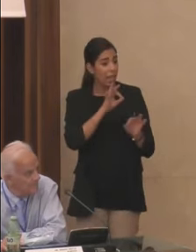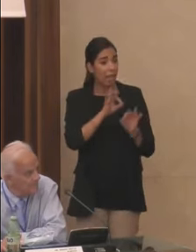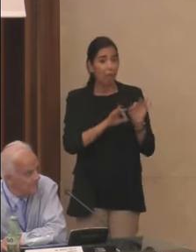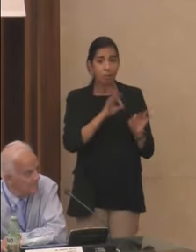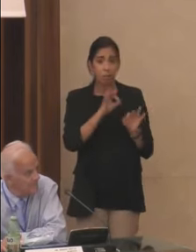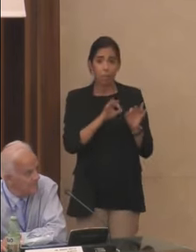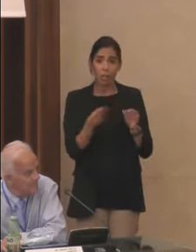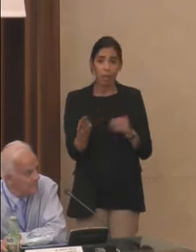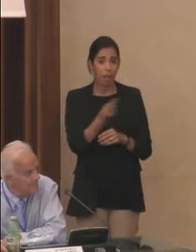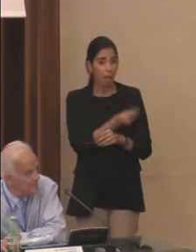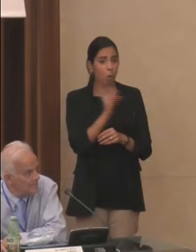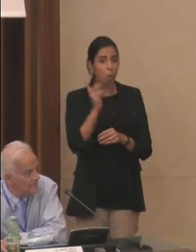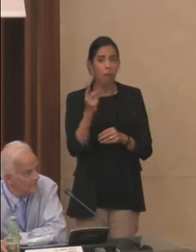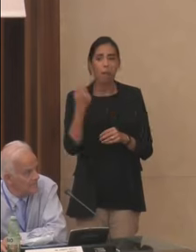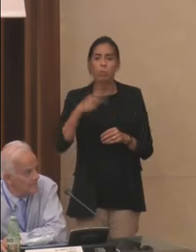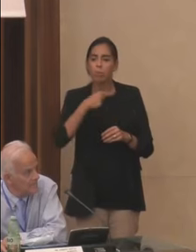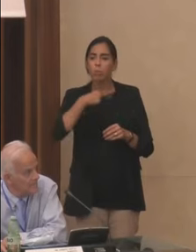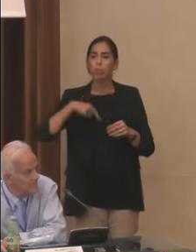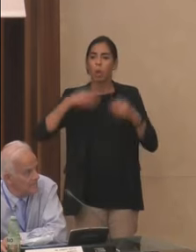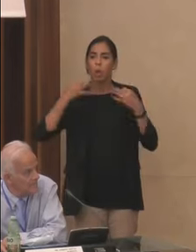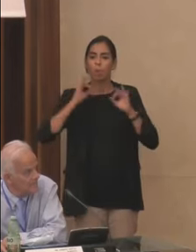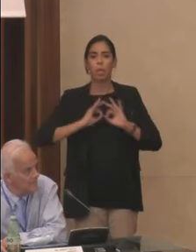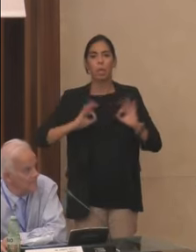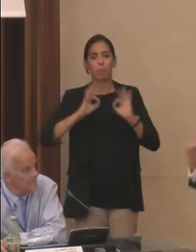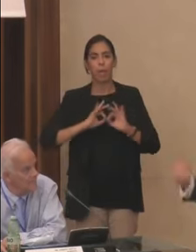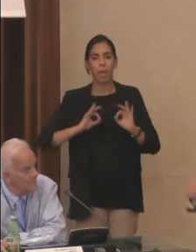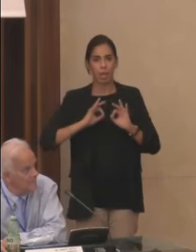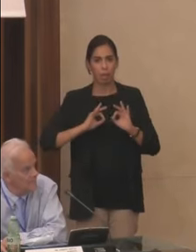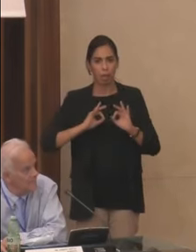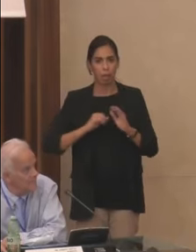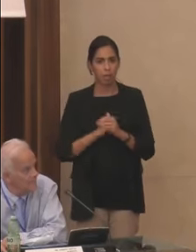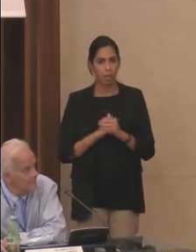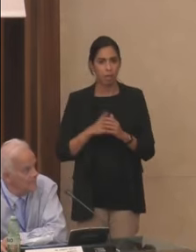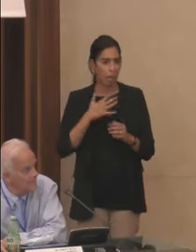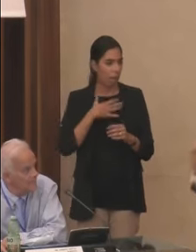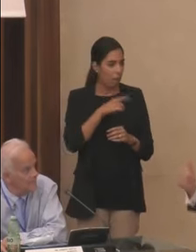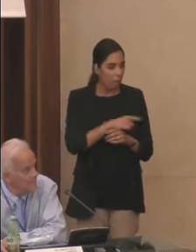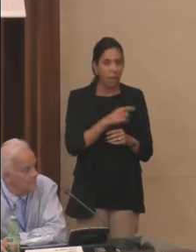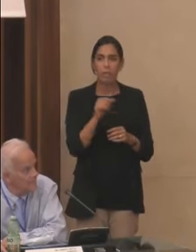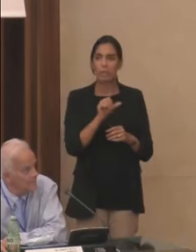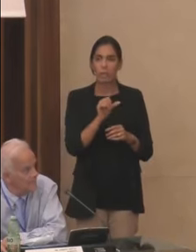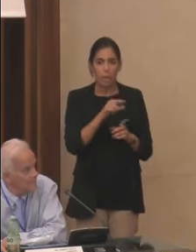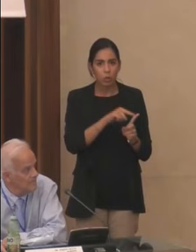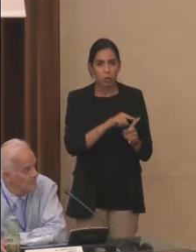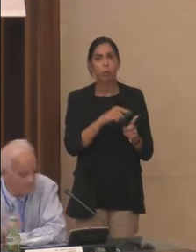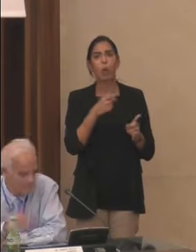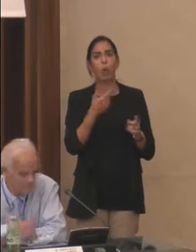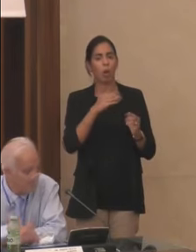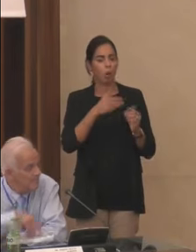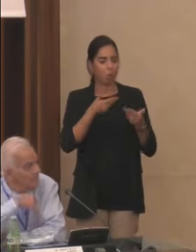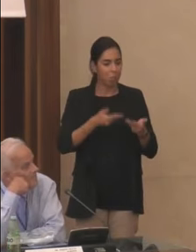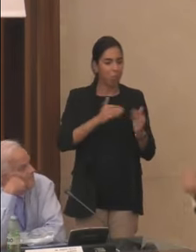sarà quella che noi faremmo in quel caso specifico, con quell'età, di quel sesso, di quel rapporto peso-altezza, con quelle